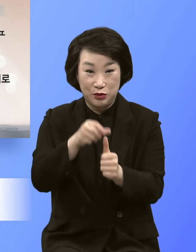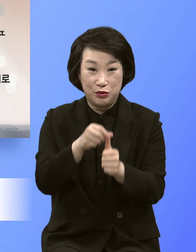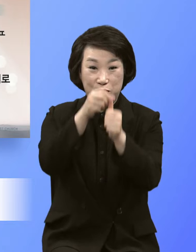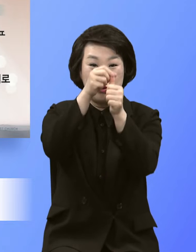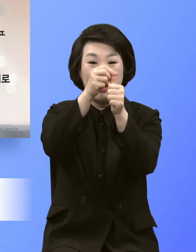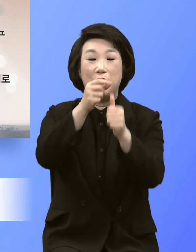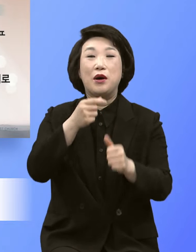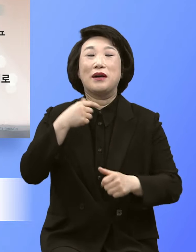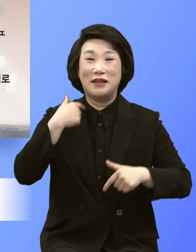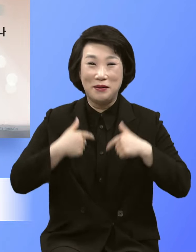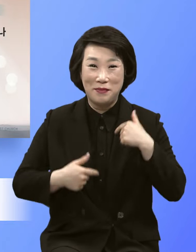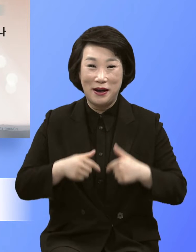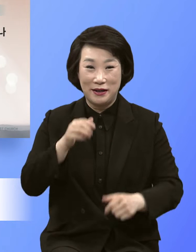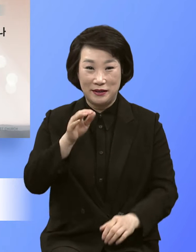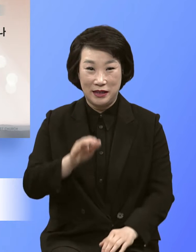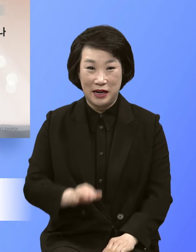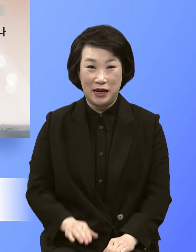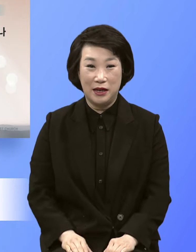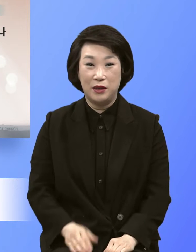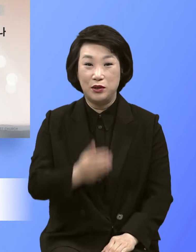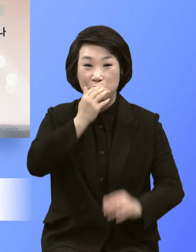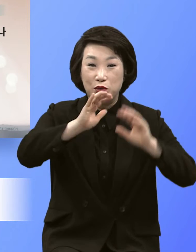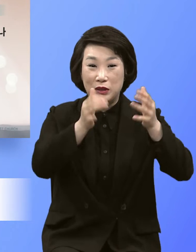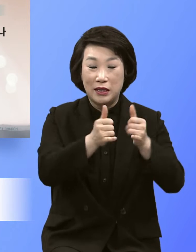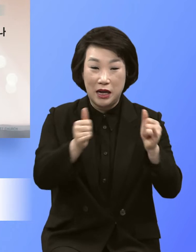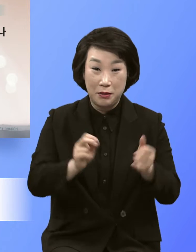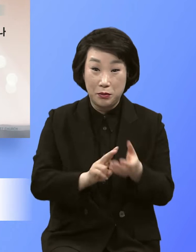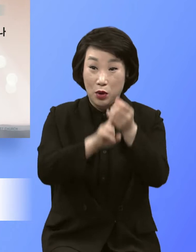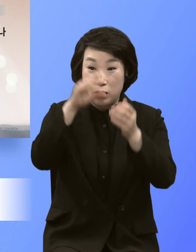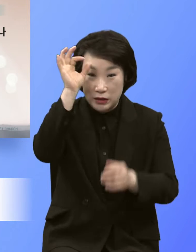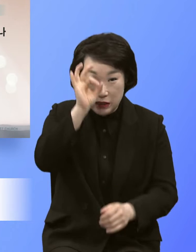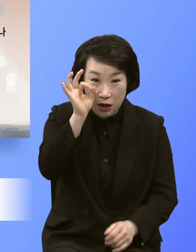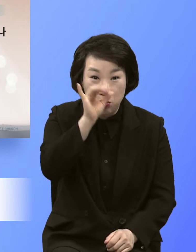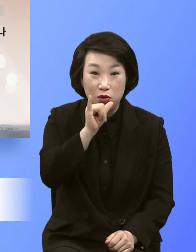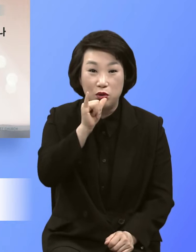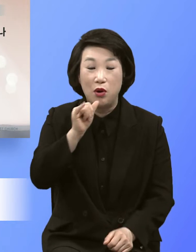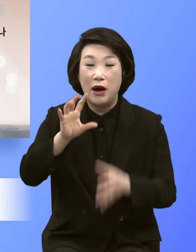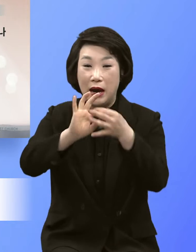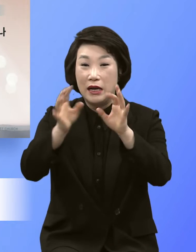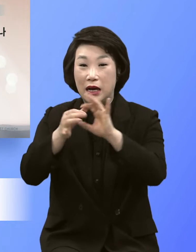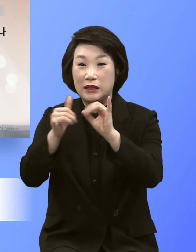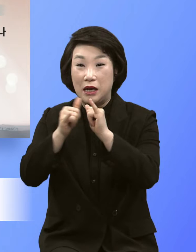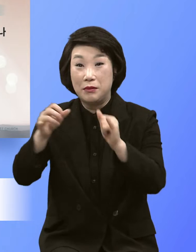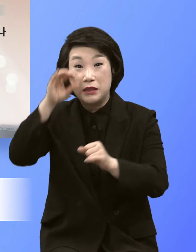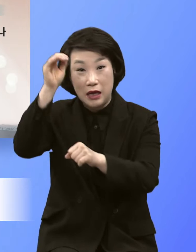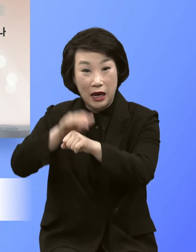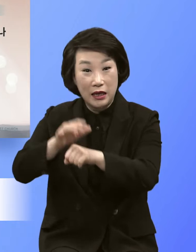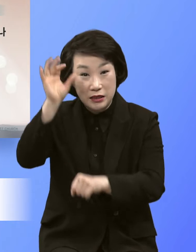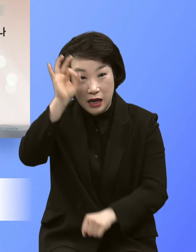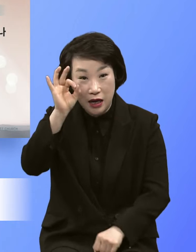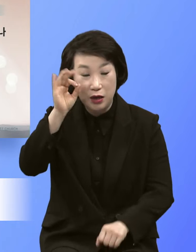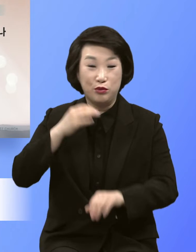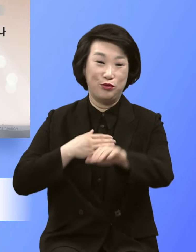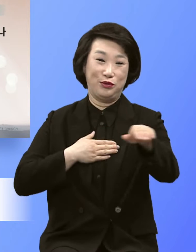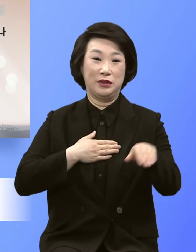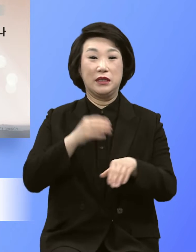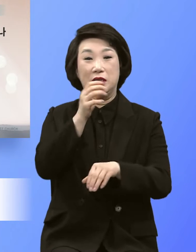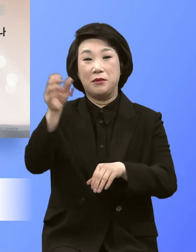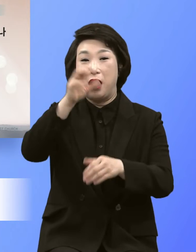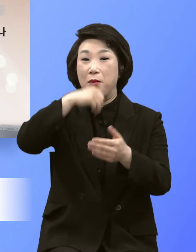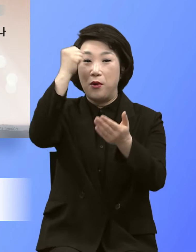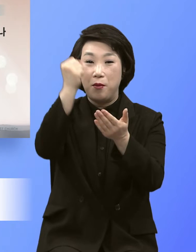자들을 구원하시기를 기뻐하셨도다. 유대인은 표적을 구하고 헬라인은 지혜를 찾으나